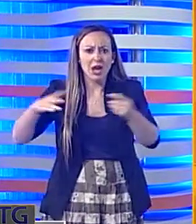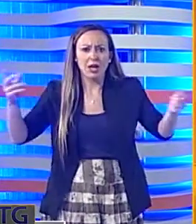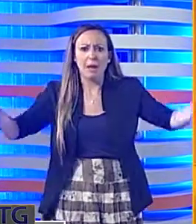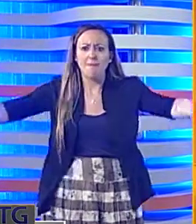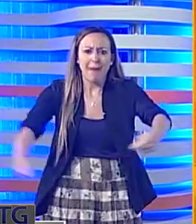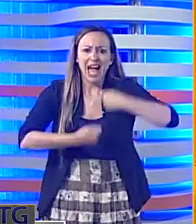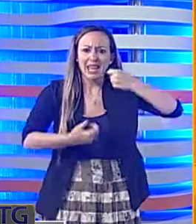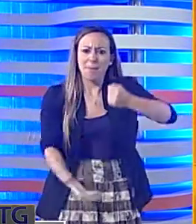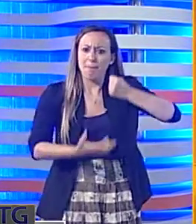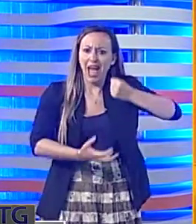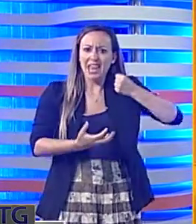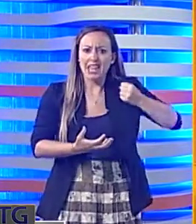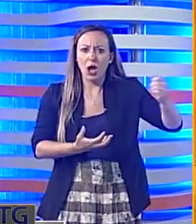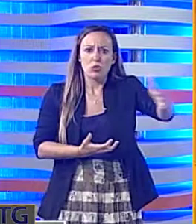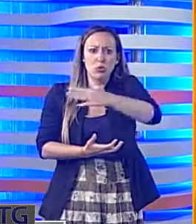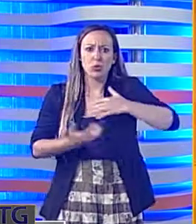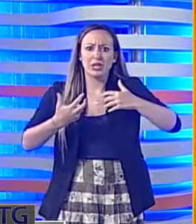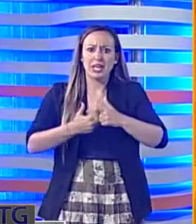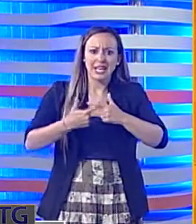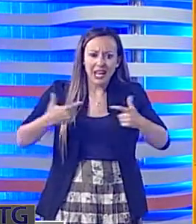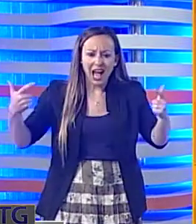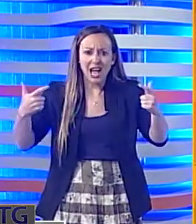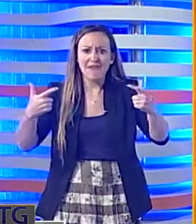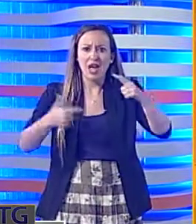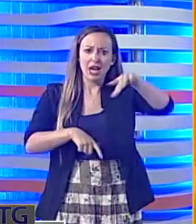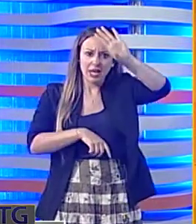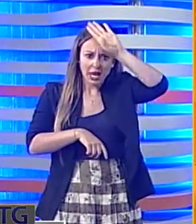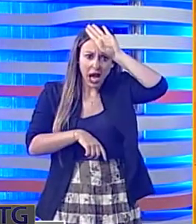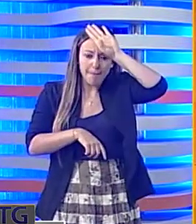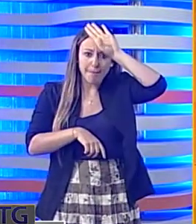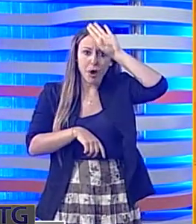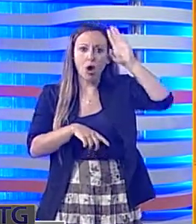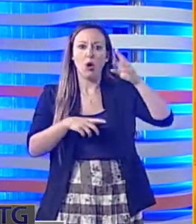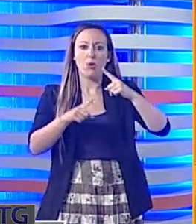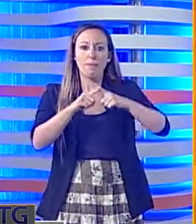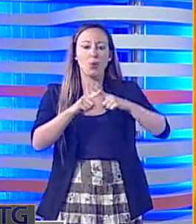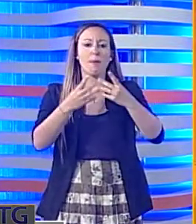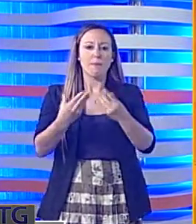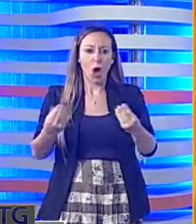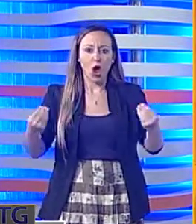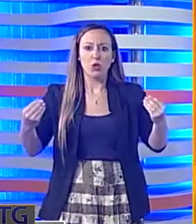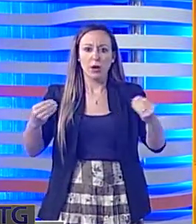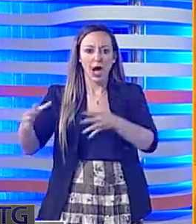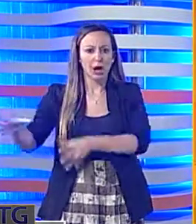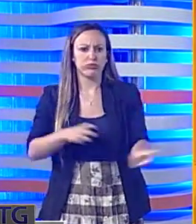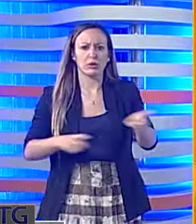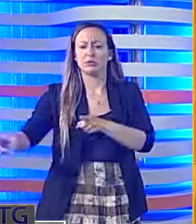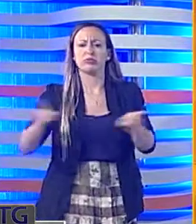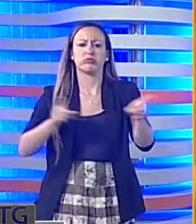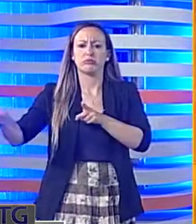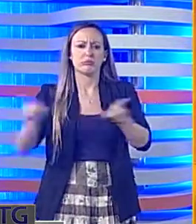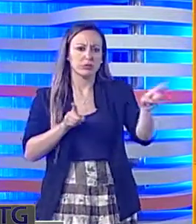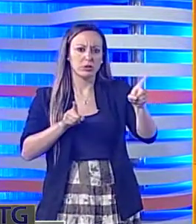delinquere transnazionale che trafficava droga e armi. L'operazione ha azzerato